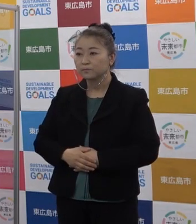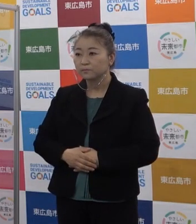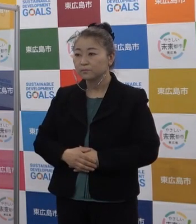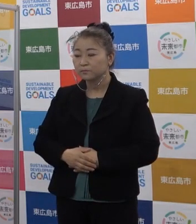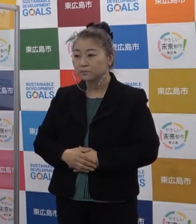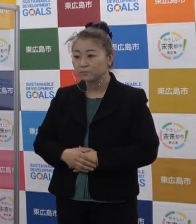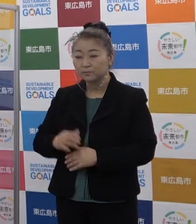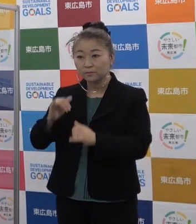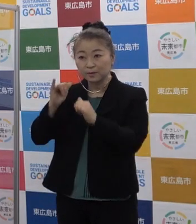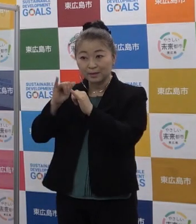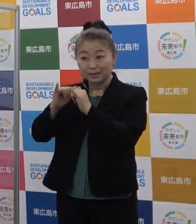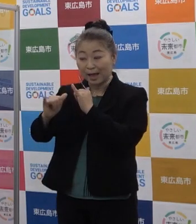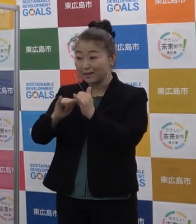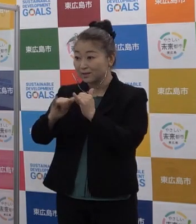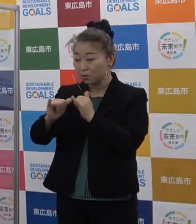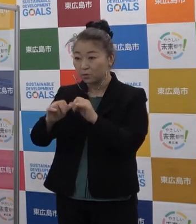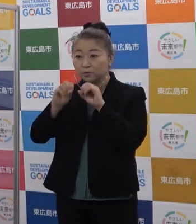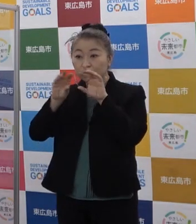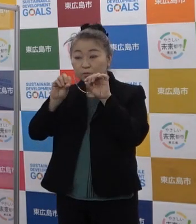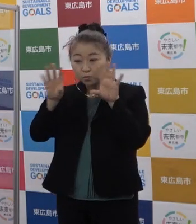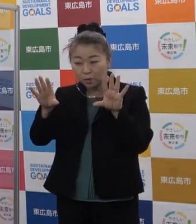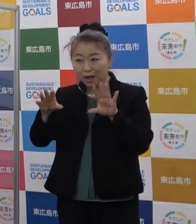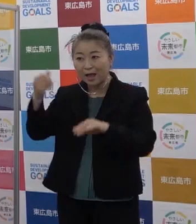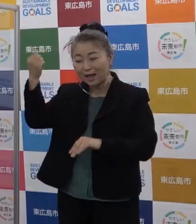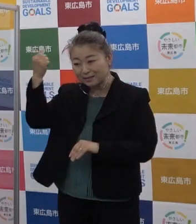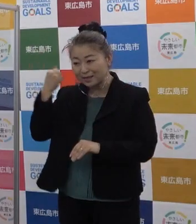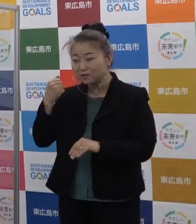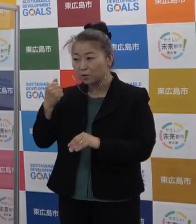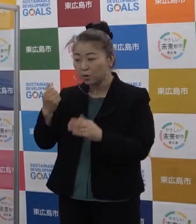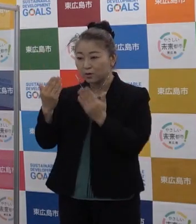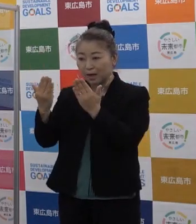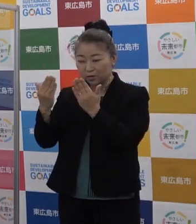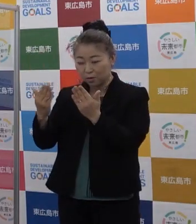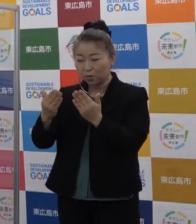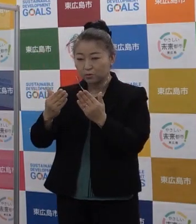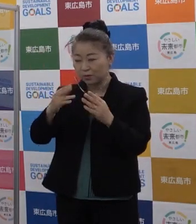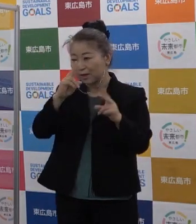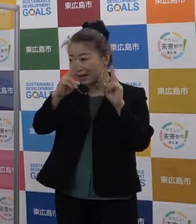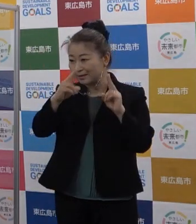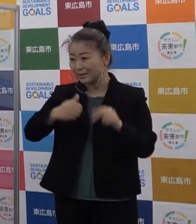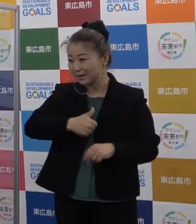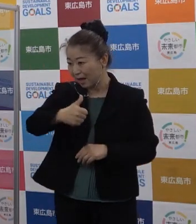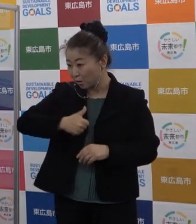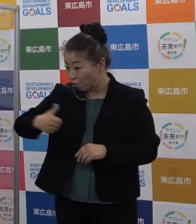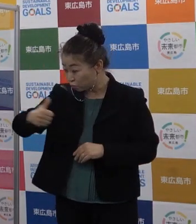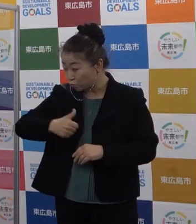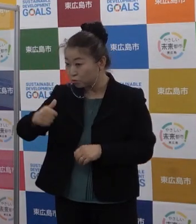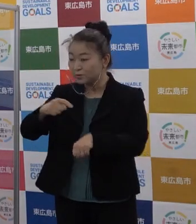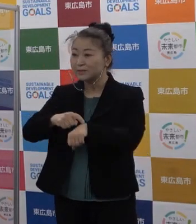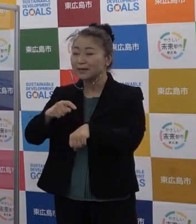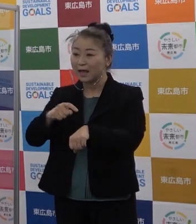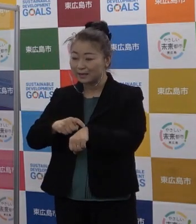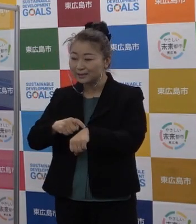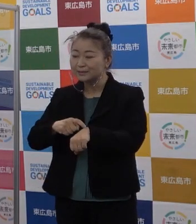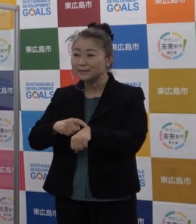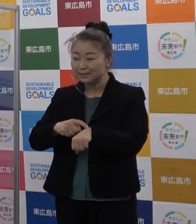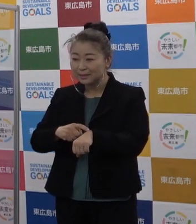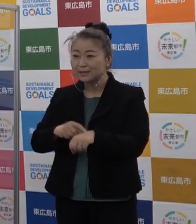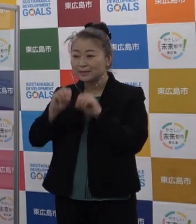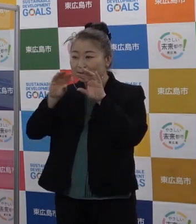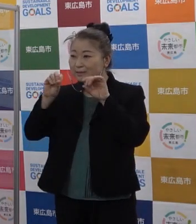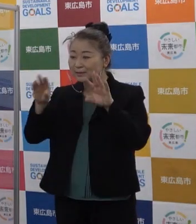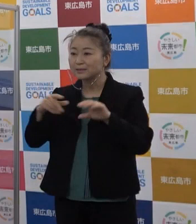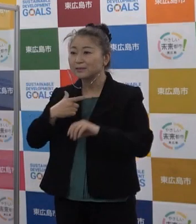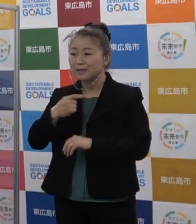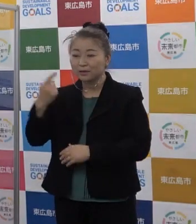街頭啓発については朝の通勤通学時間帯に実施するということで、18歳選挙権有権者